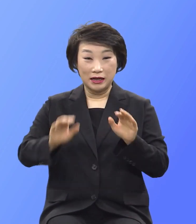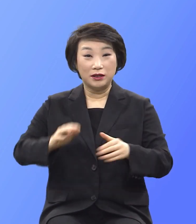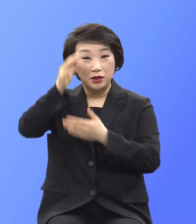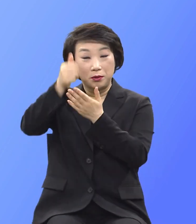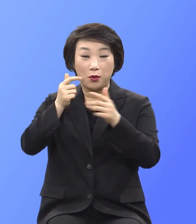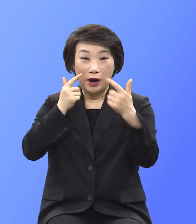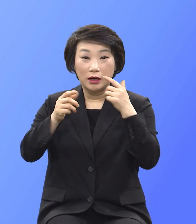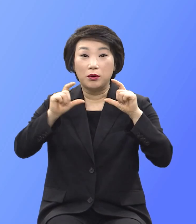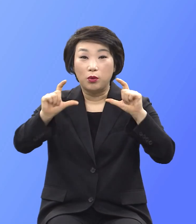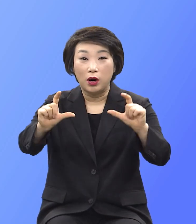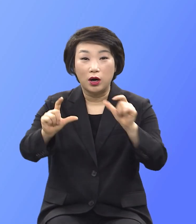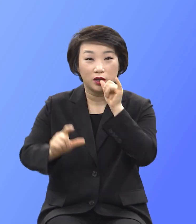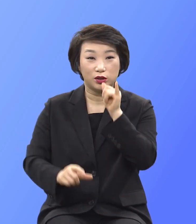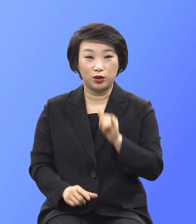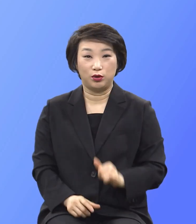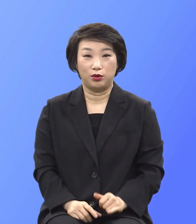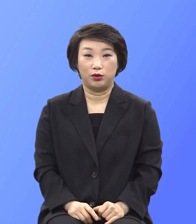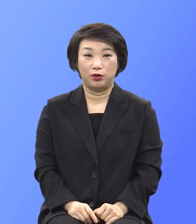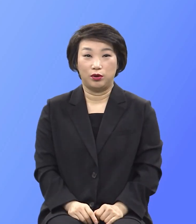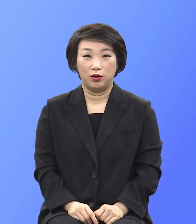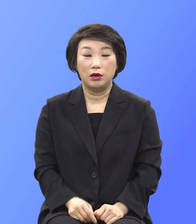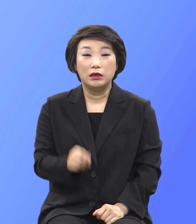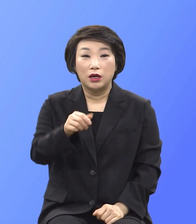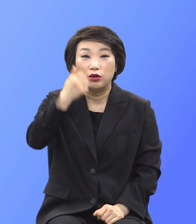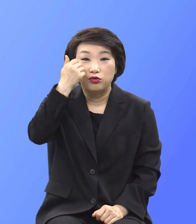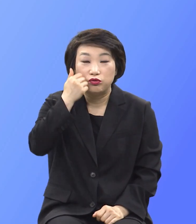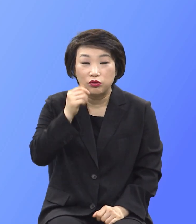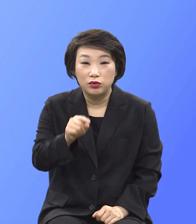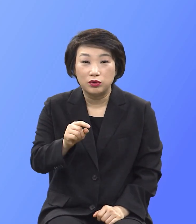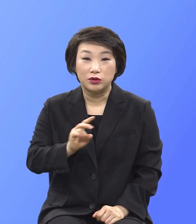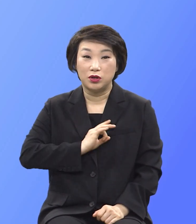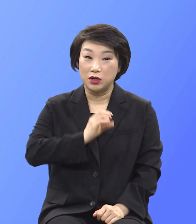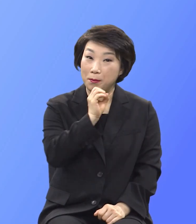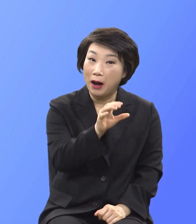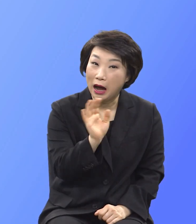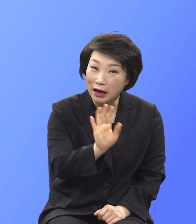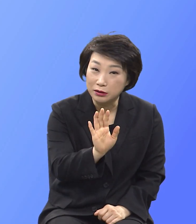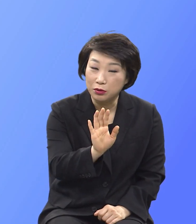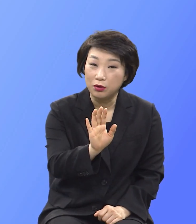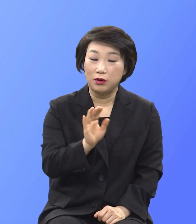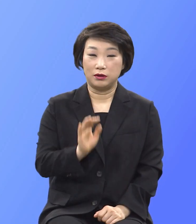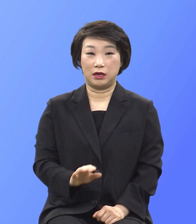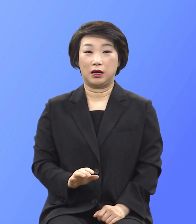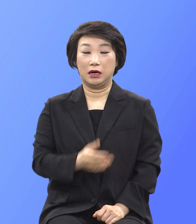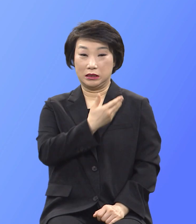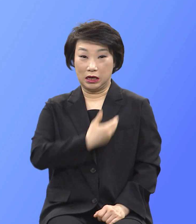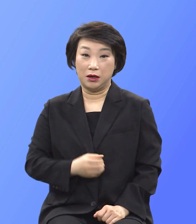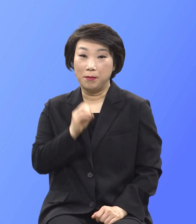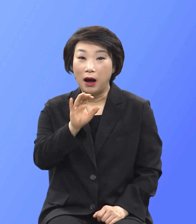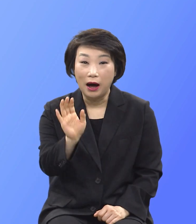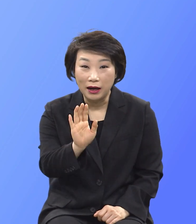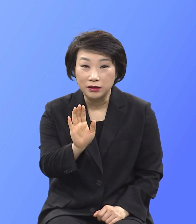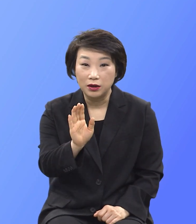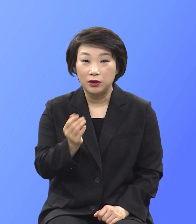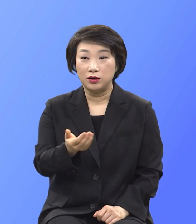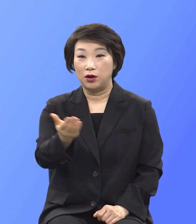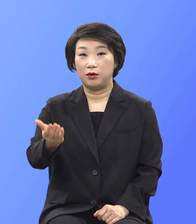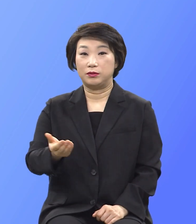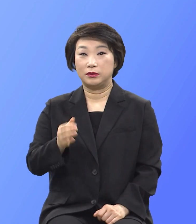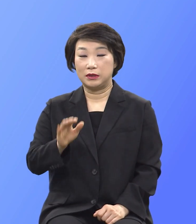성령이 밝히 말씀하셨대요. 이게 누가 선지자가 말한 것도 아니고 제자가 말한 것도